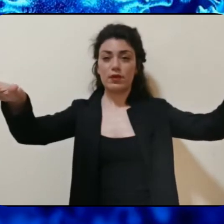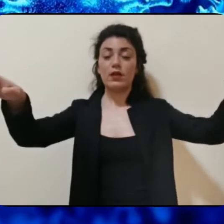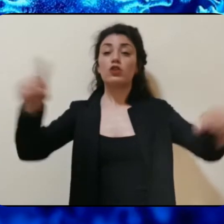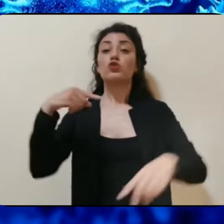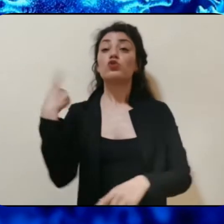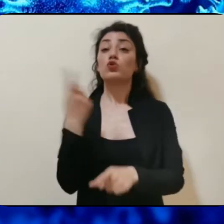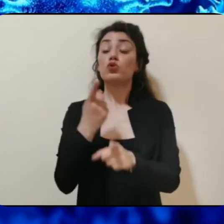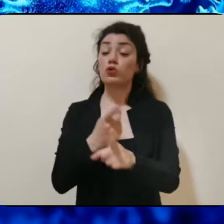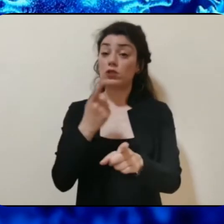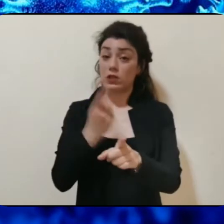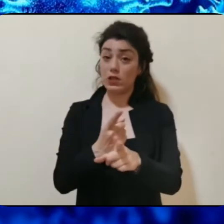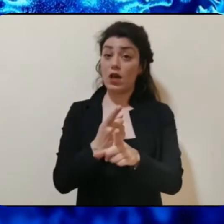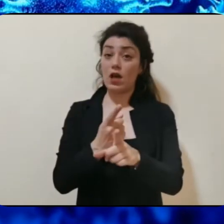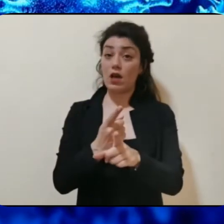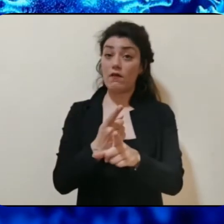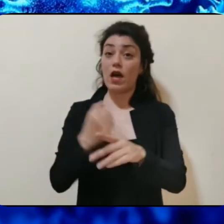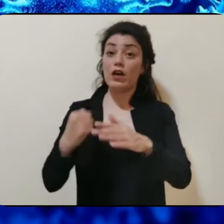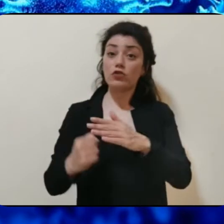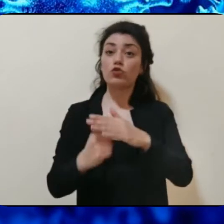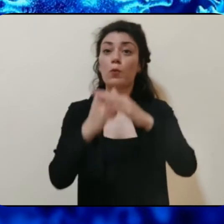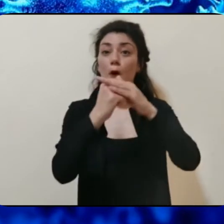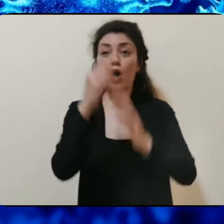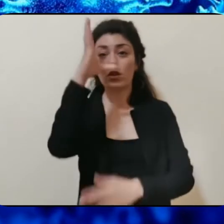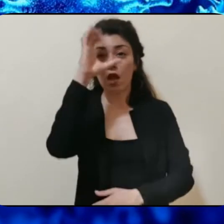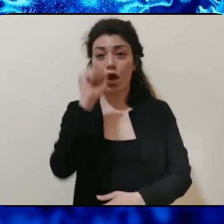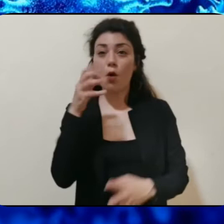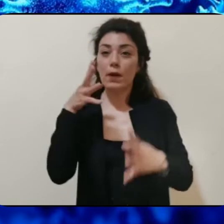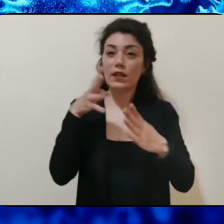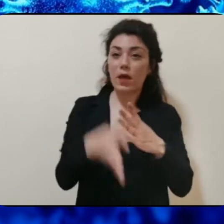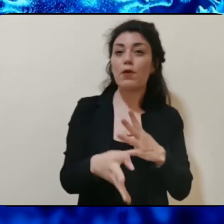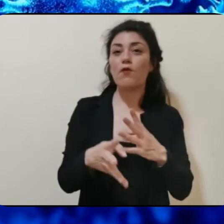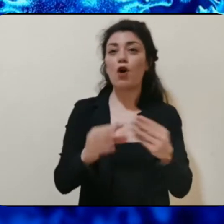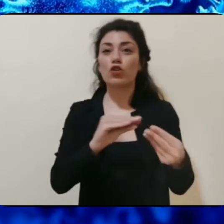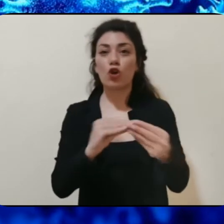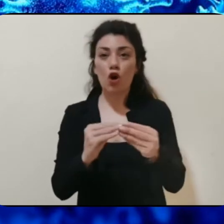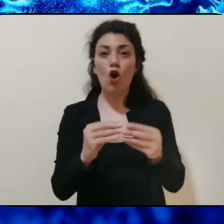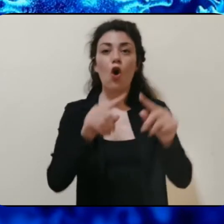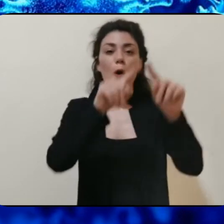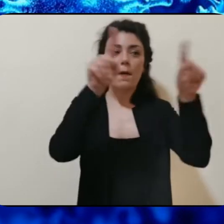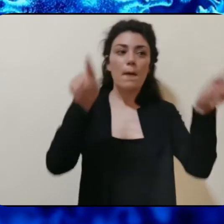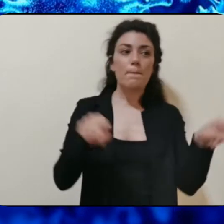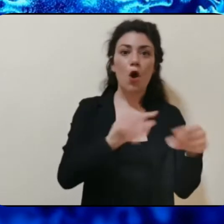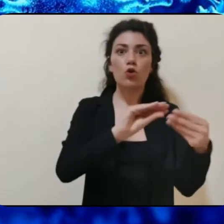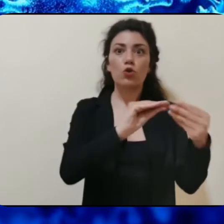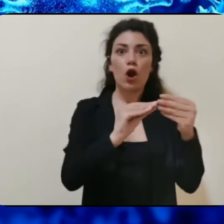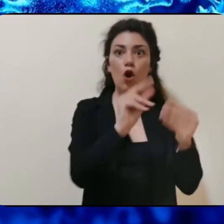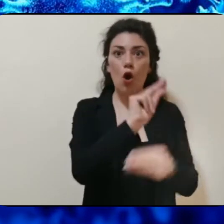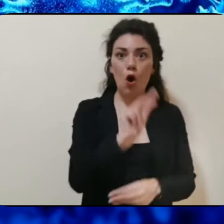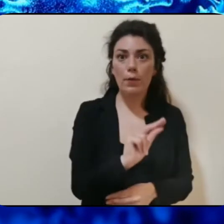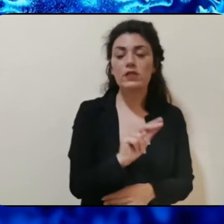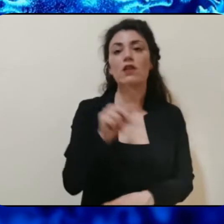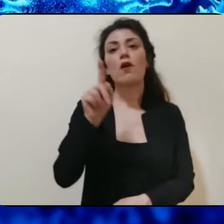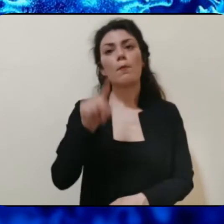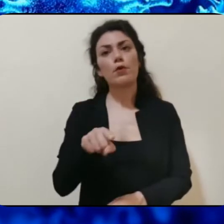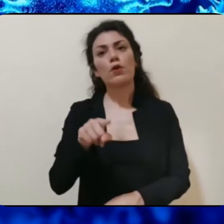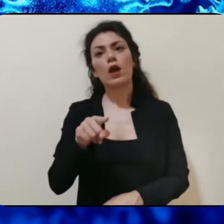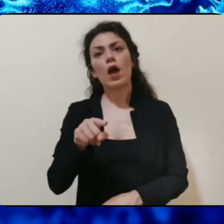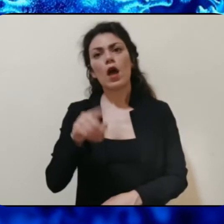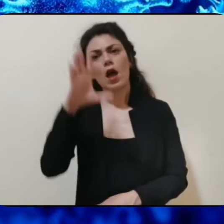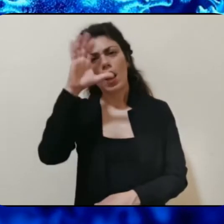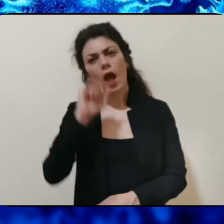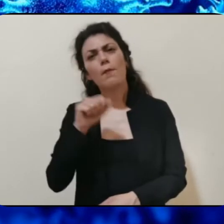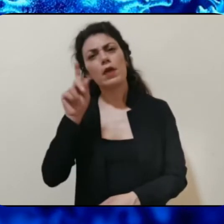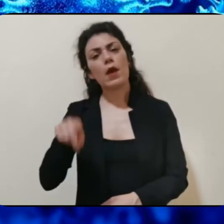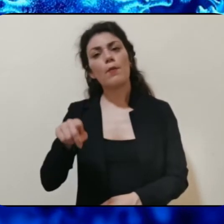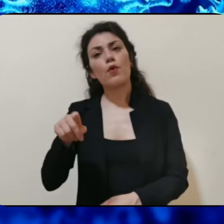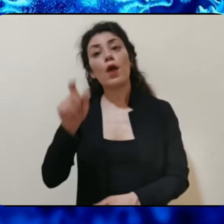rete di appoggio, una rete informativa per poter al meglio insomma, compilare l'istanza